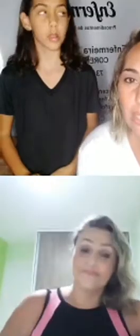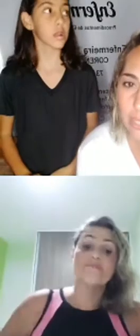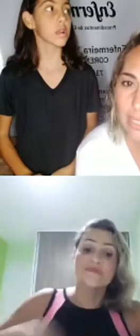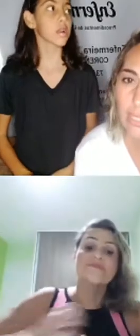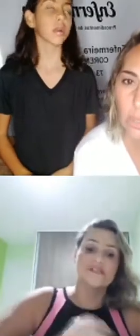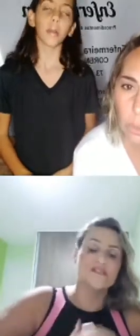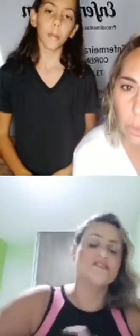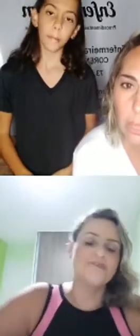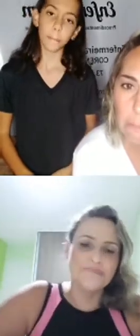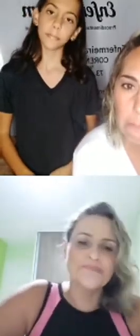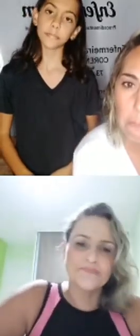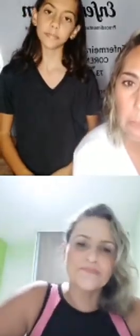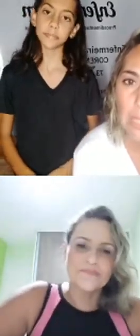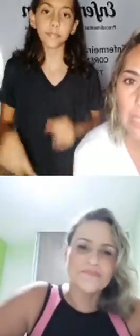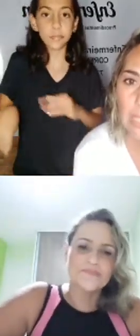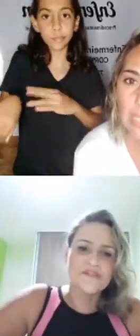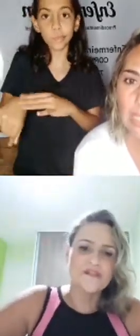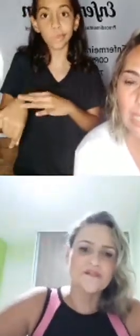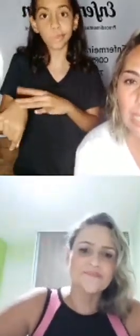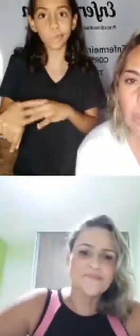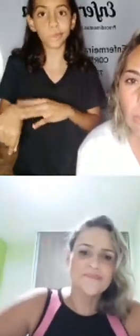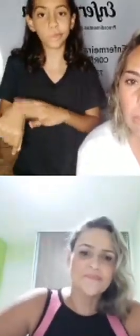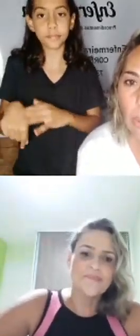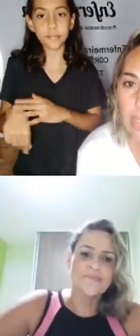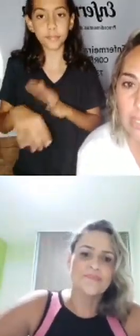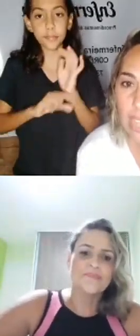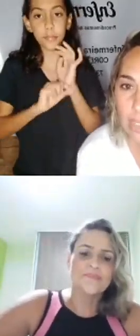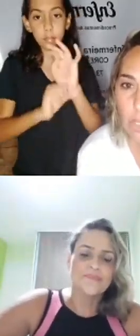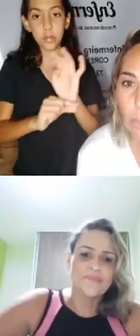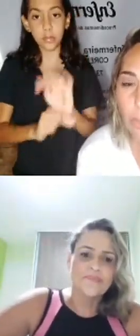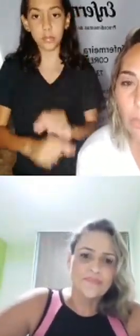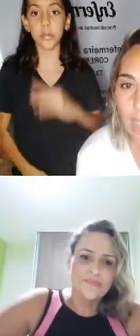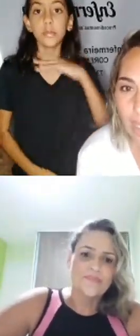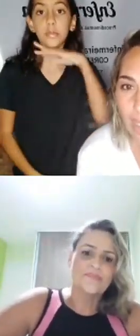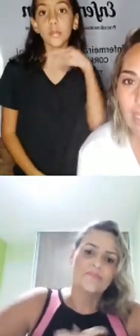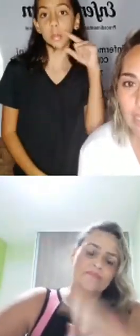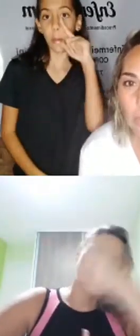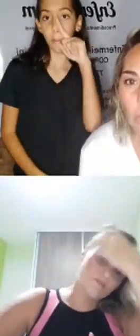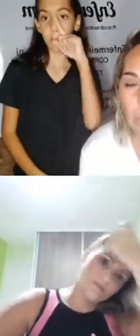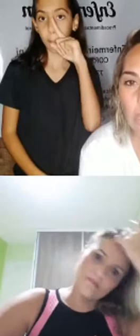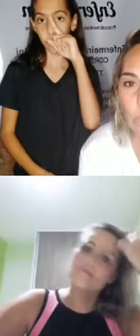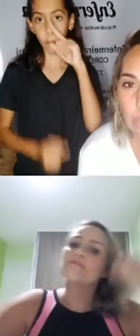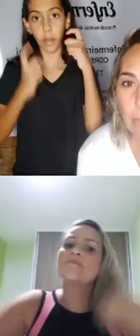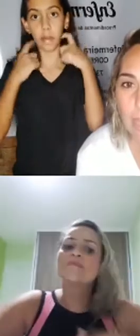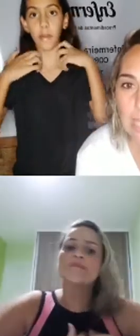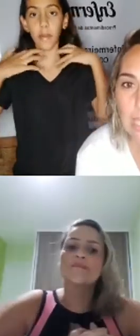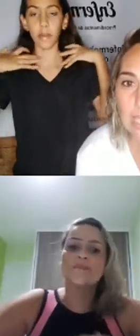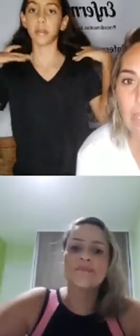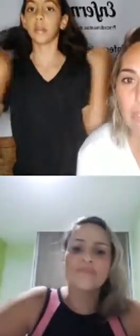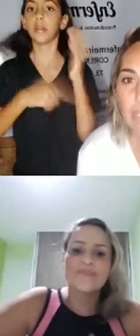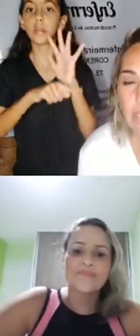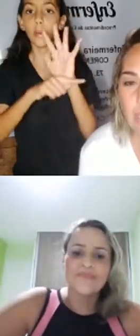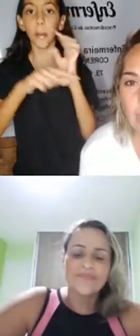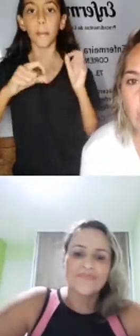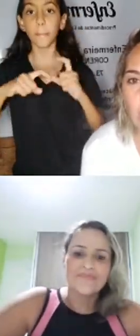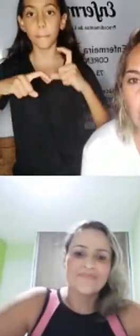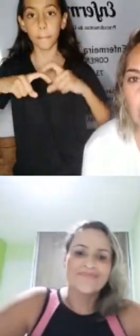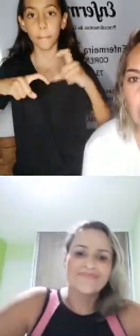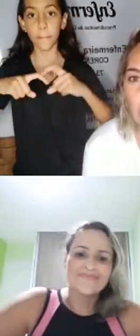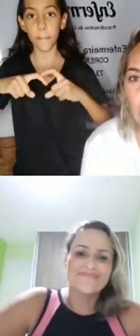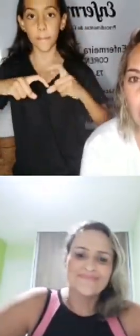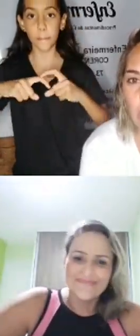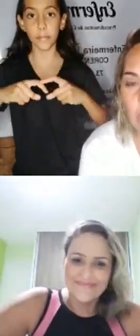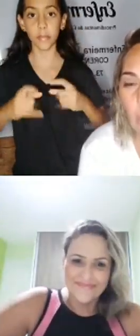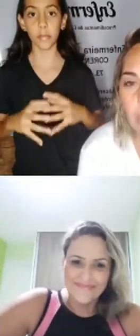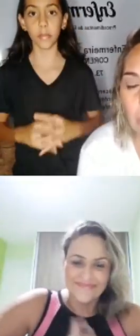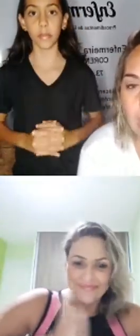por isso, né, Sim, doutora? Que sim. o receio de procurar uma ajuda médica devido a essa questão, né,